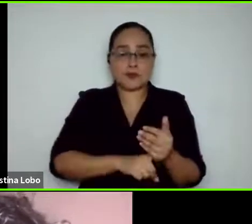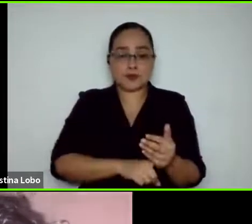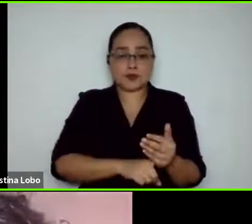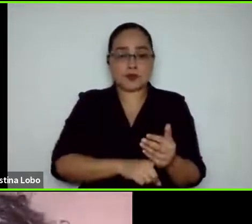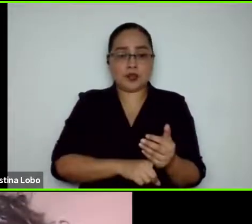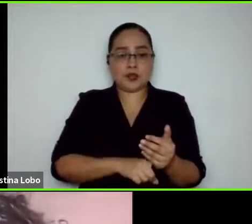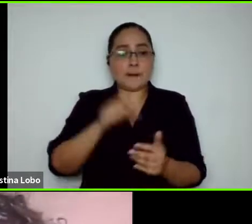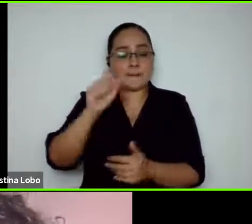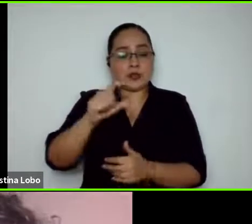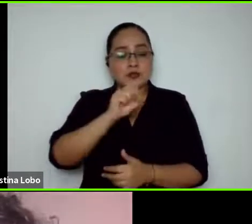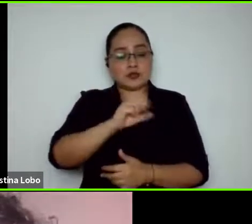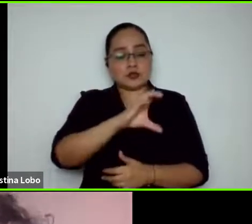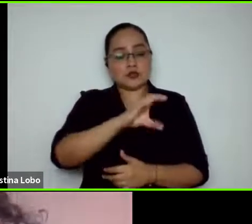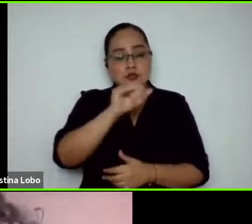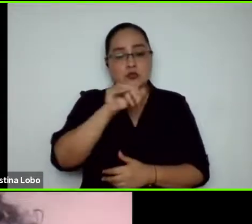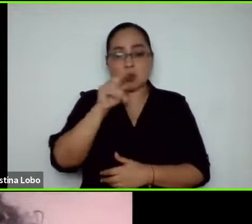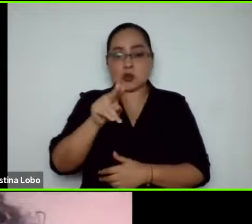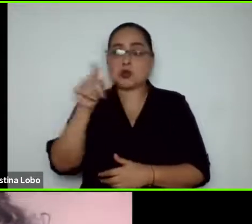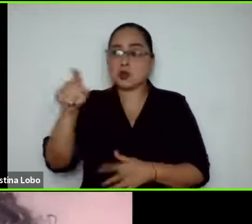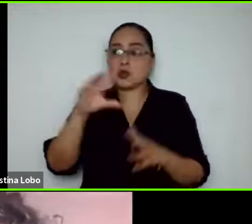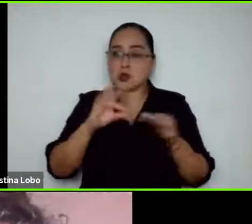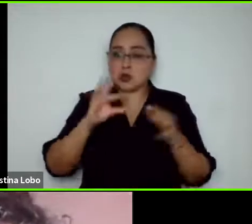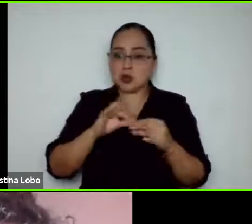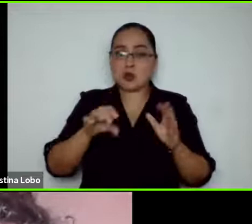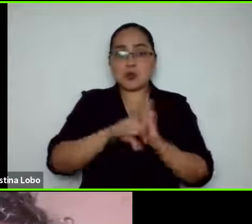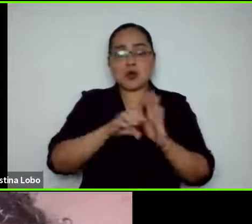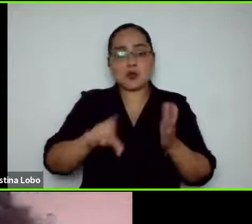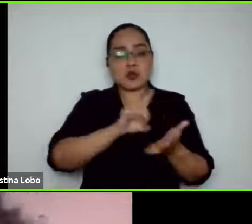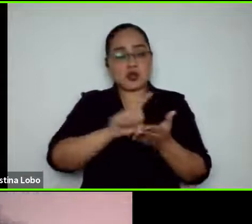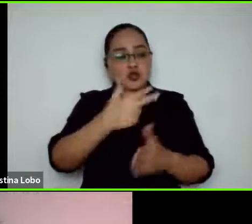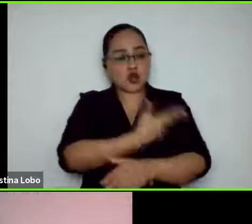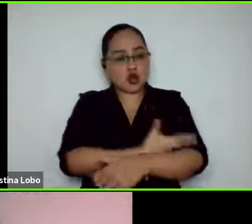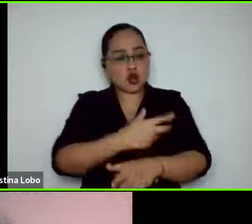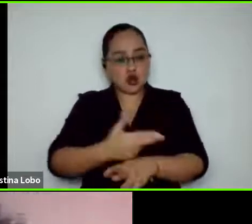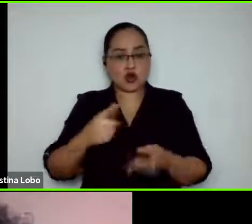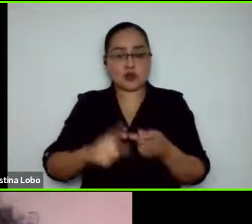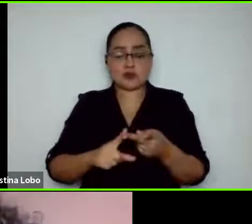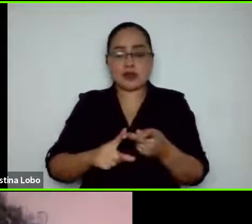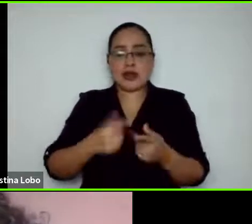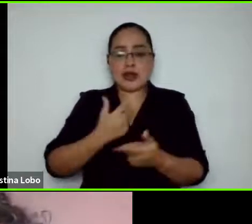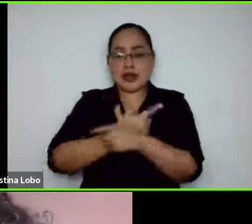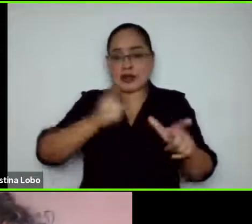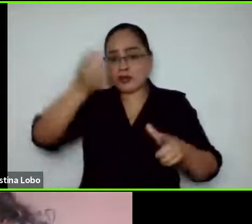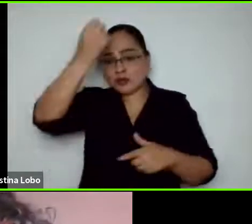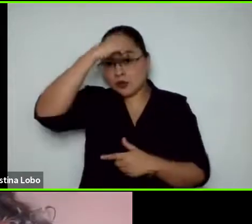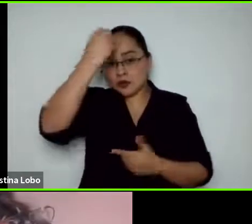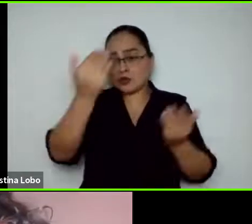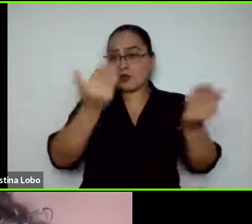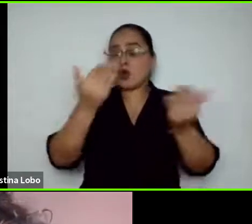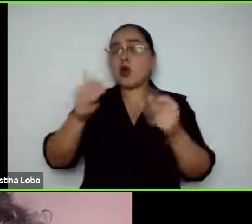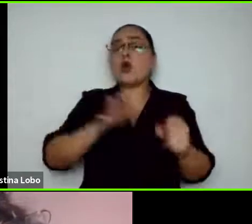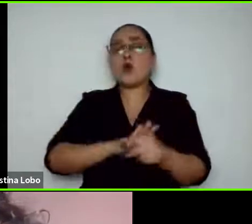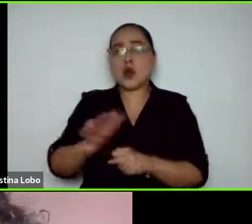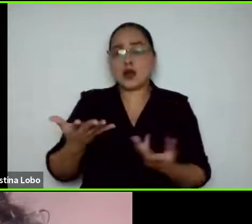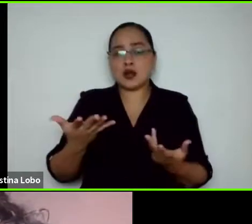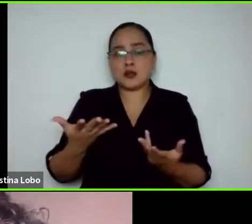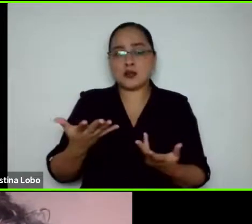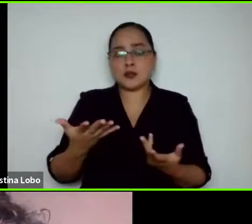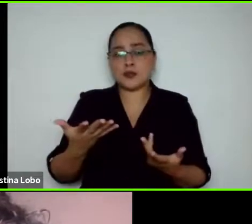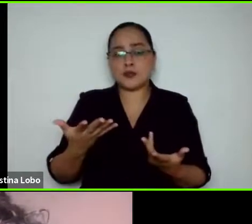Corte y a muchos tribunales, por ejemplo, entre el derecho al honor y la libertad de expresión. Ahí es qué norma